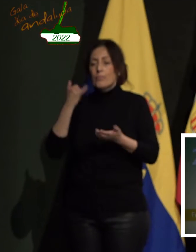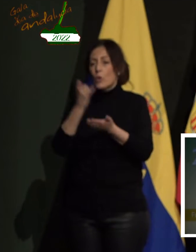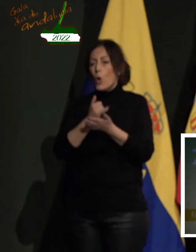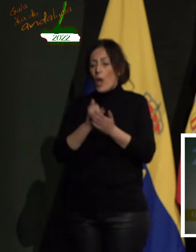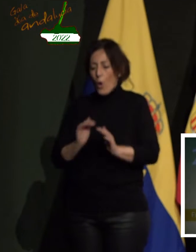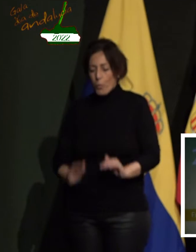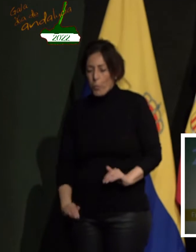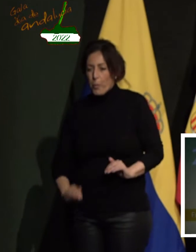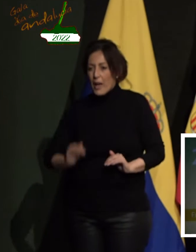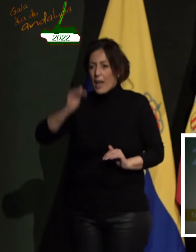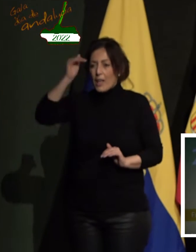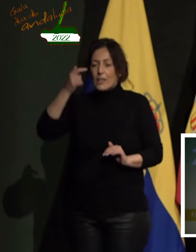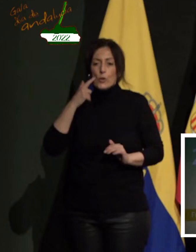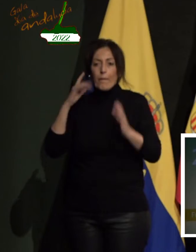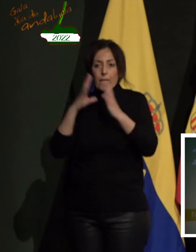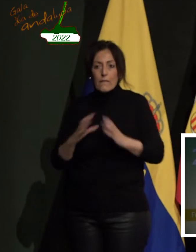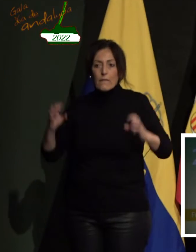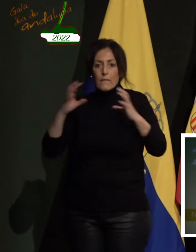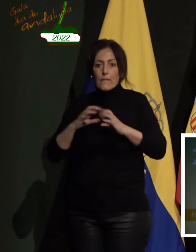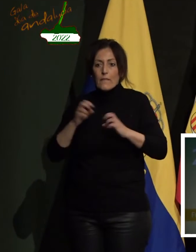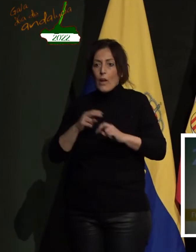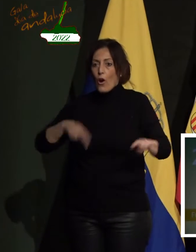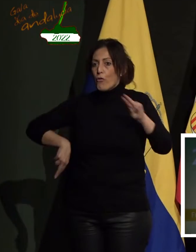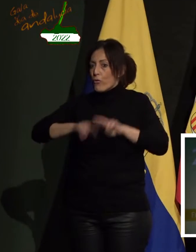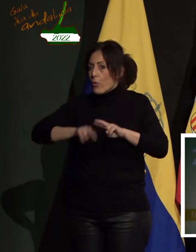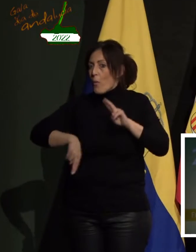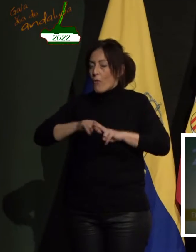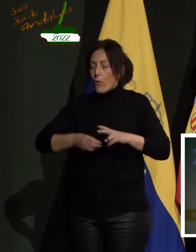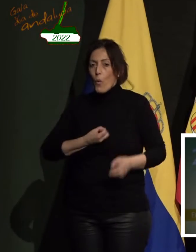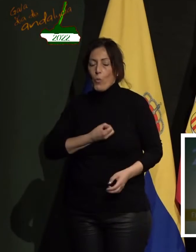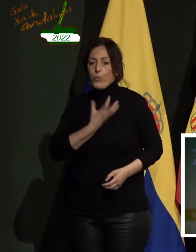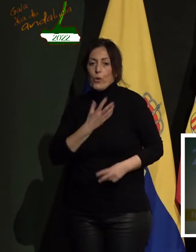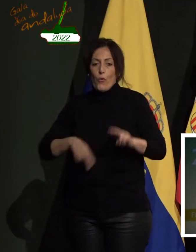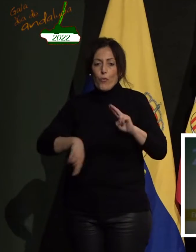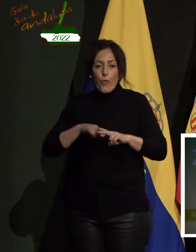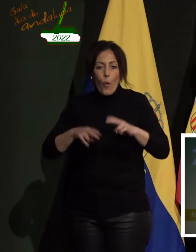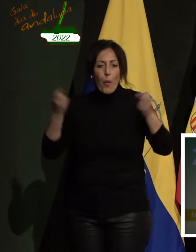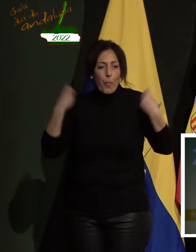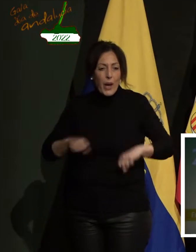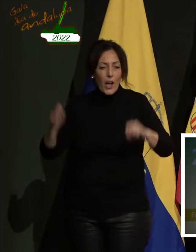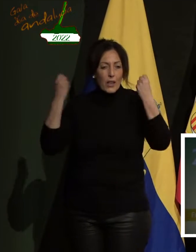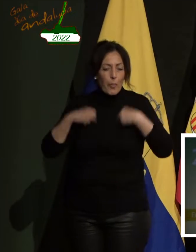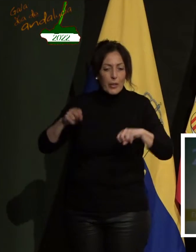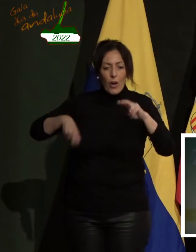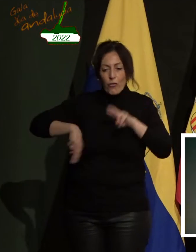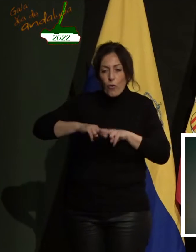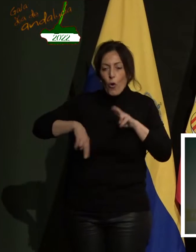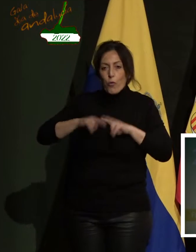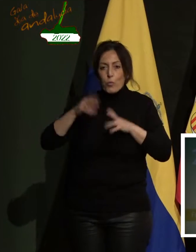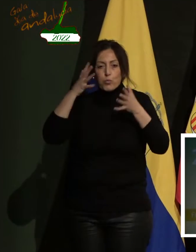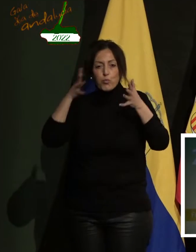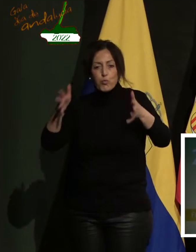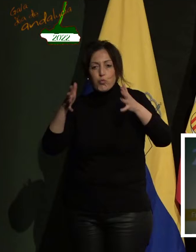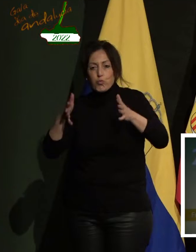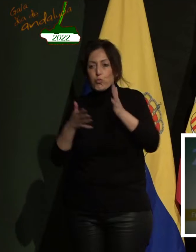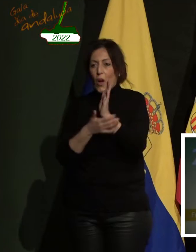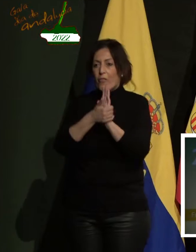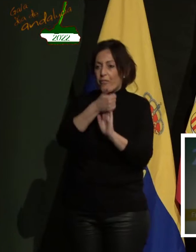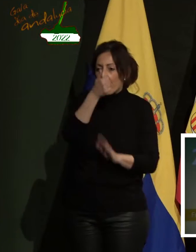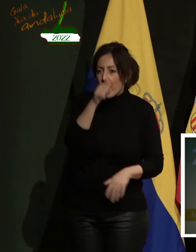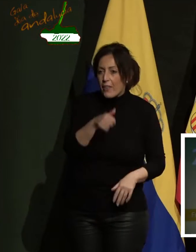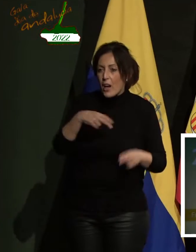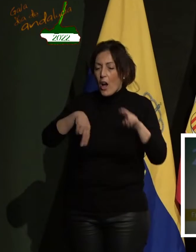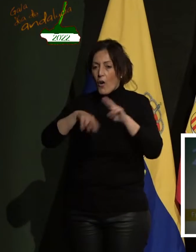Desde pequeño, una de sus grandes pasiones ha sido el fútbol y comenzó a practicar este deporte, contando con el asesoramiento de la Federación